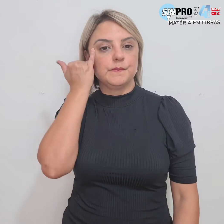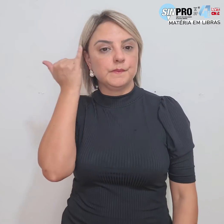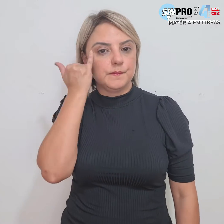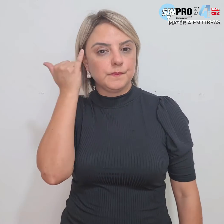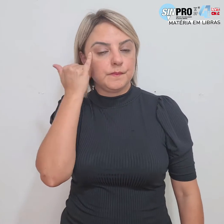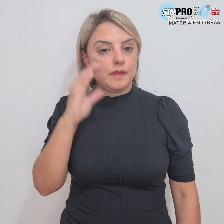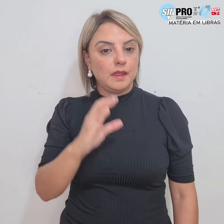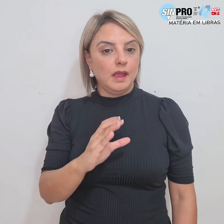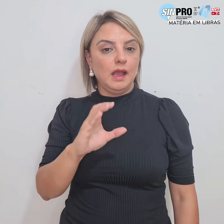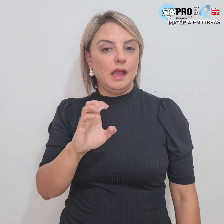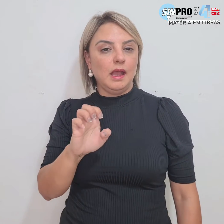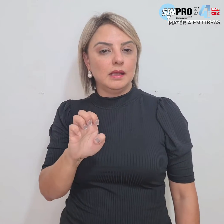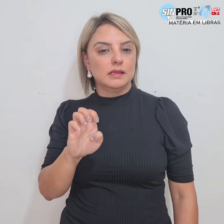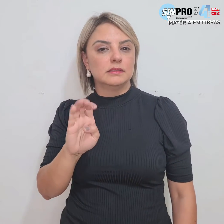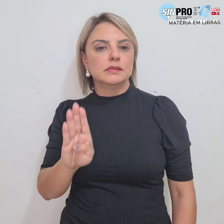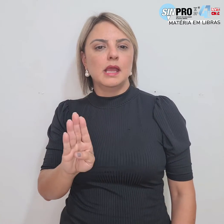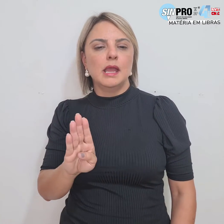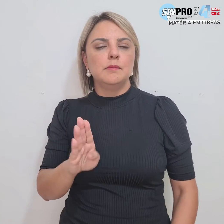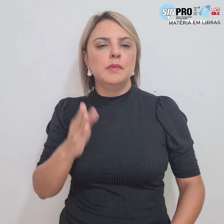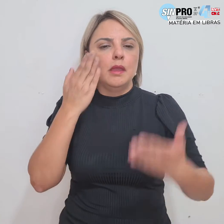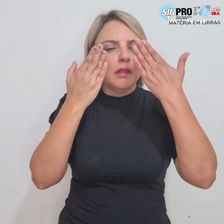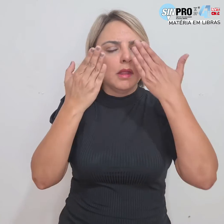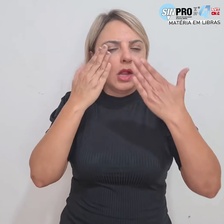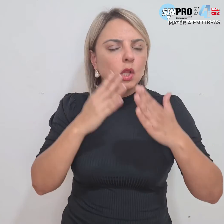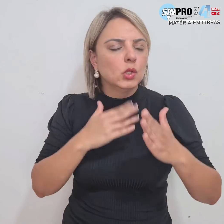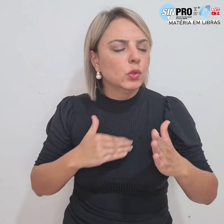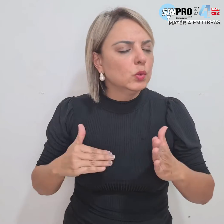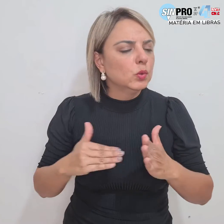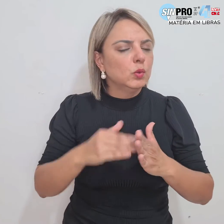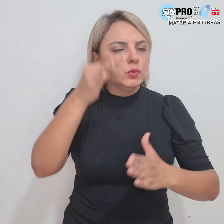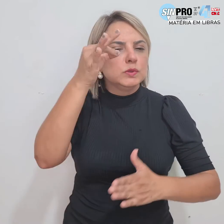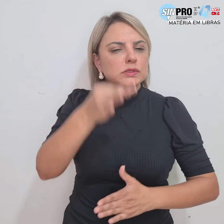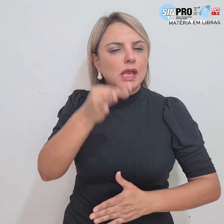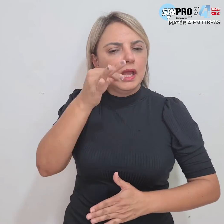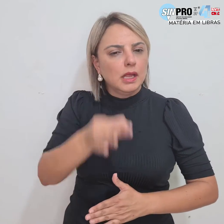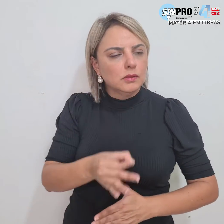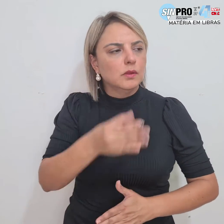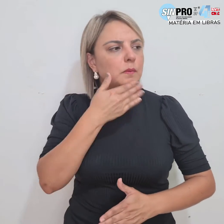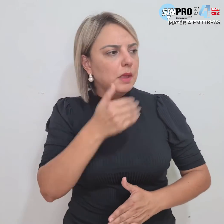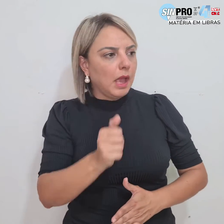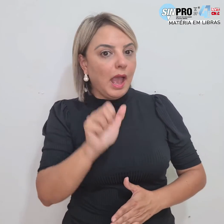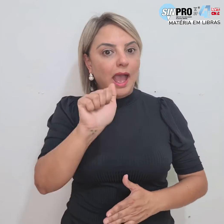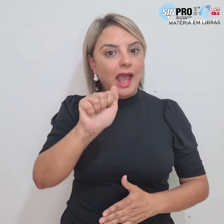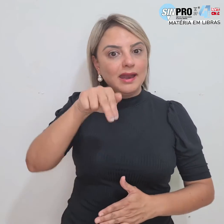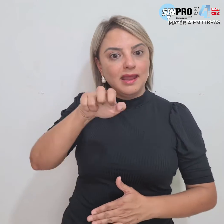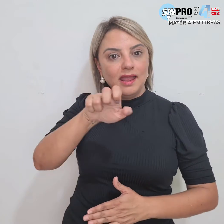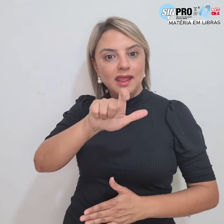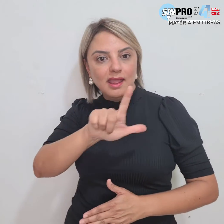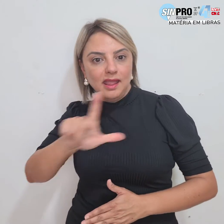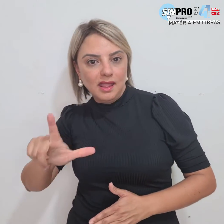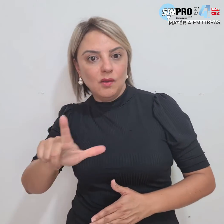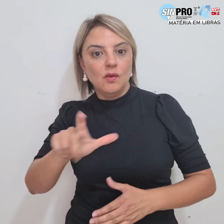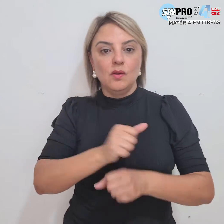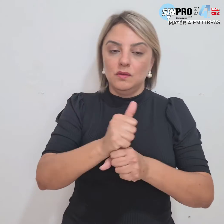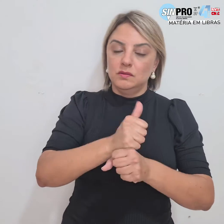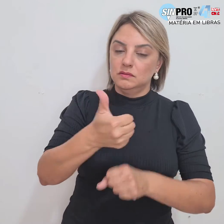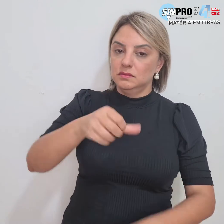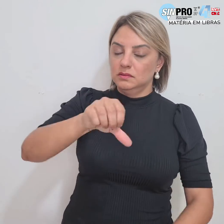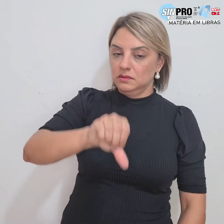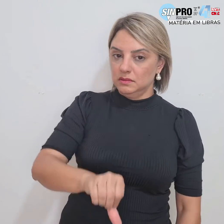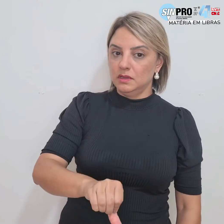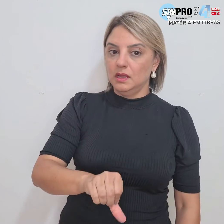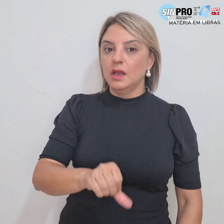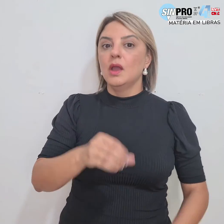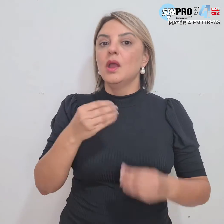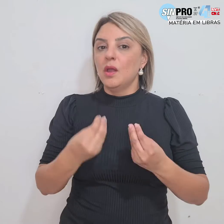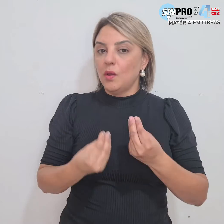governo do Distrito Federal, a SEB cumpriu todos os parâmetros econômicos financeiros exigidos pela ANEEL no exercício de